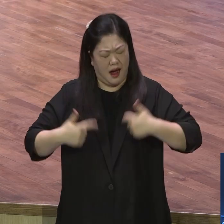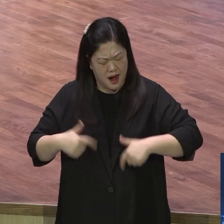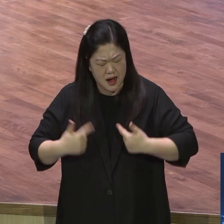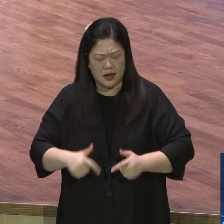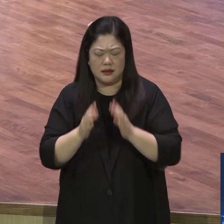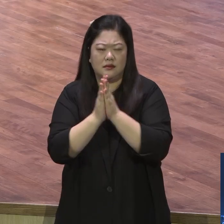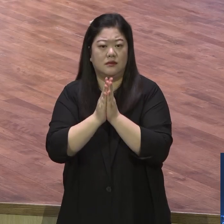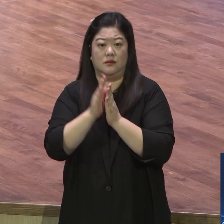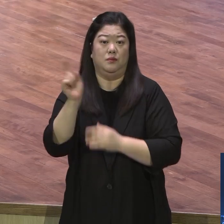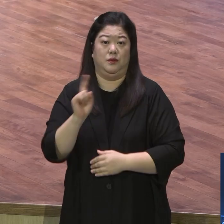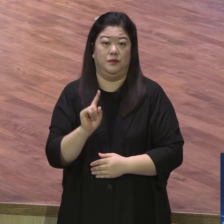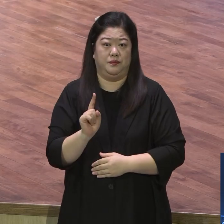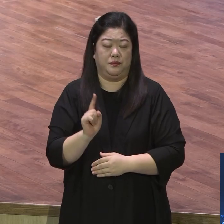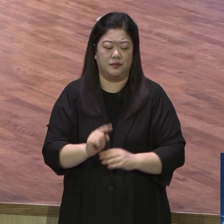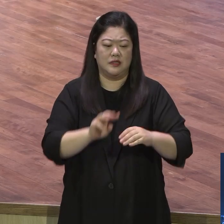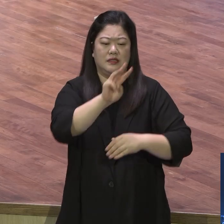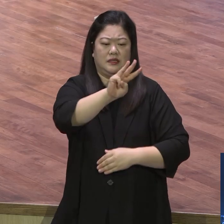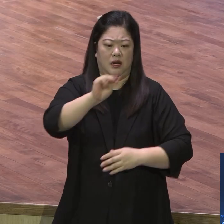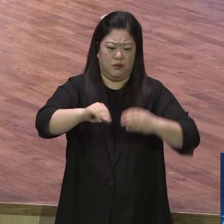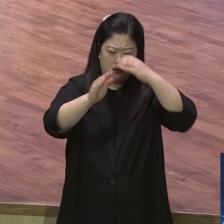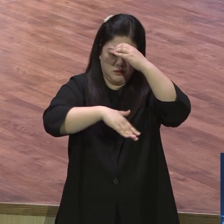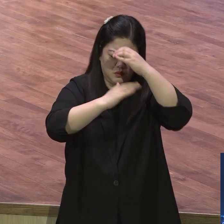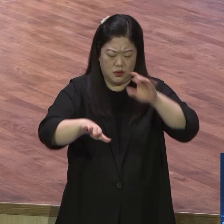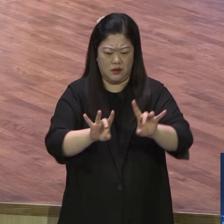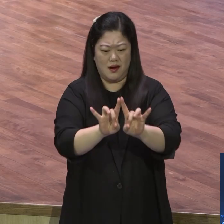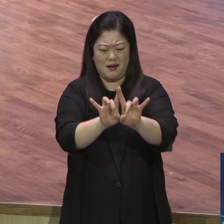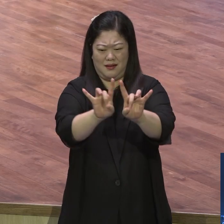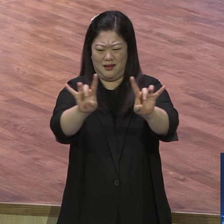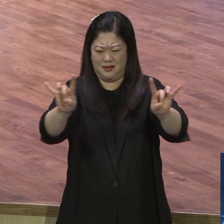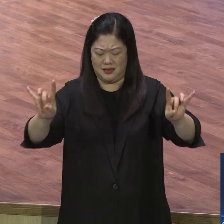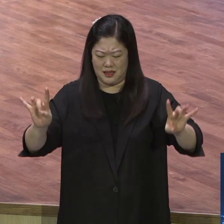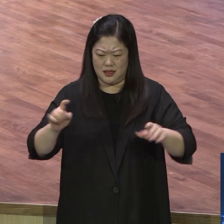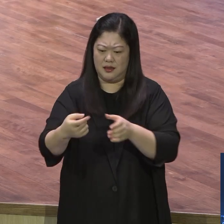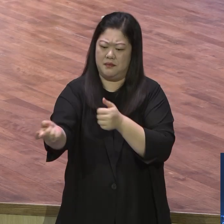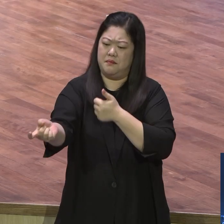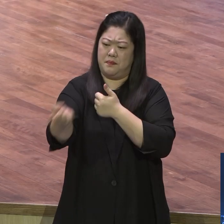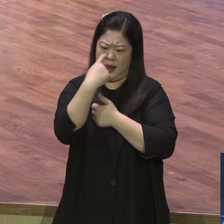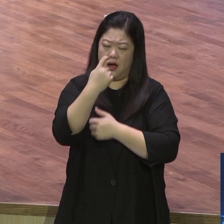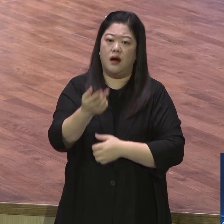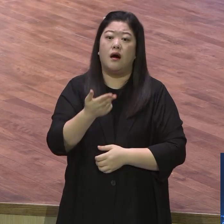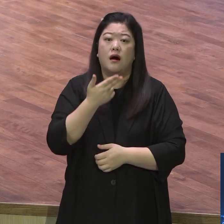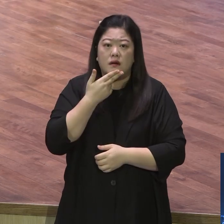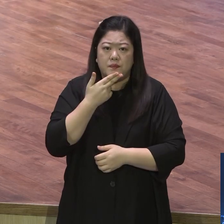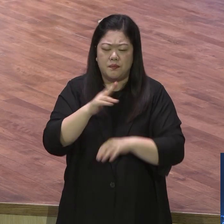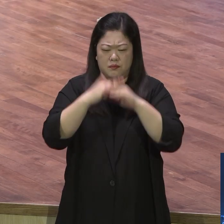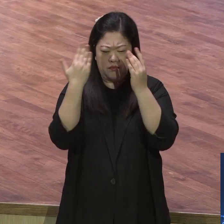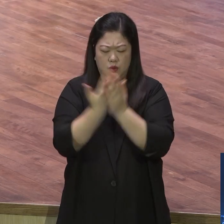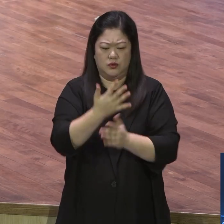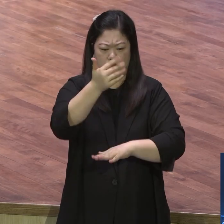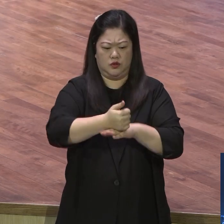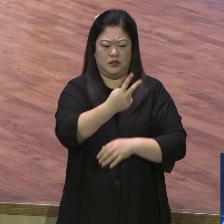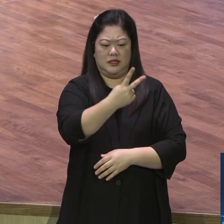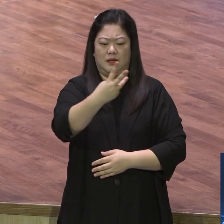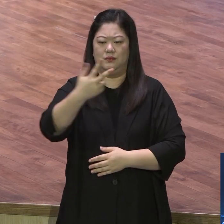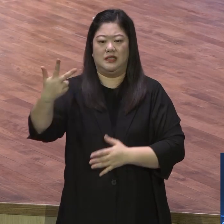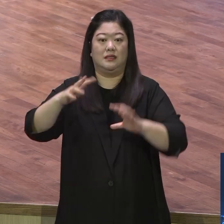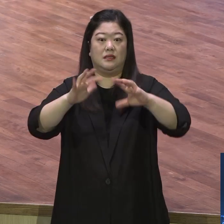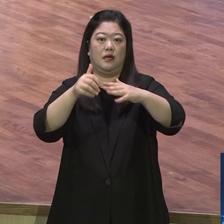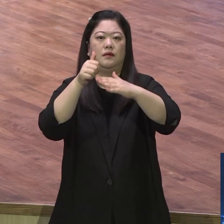예원 가족들 코로나19에서 지켜주셔서 2, 3철 다 살리는 주역들로 사용하여 주옵사사